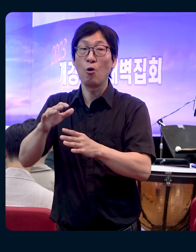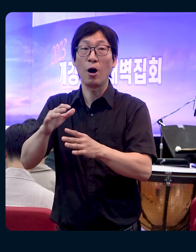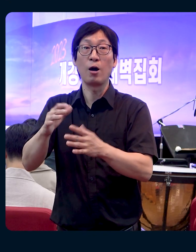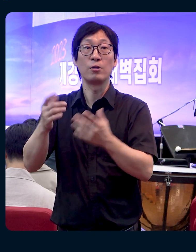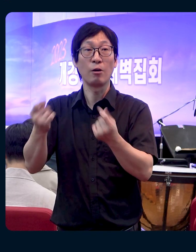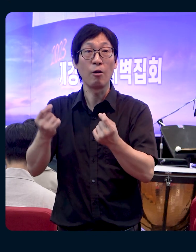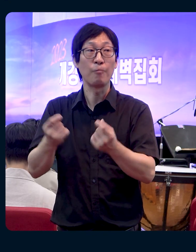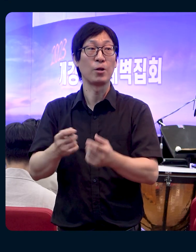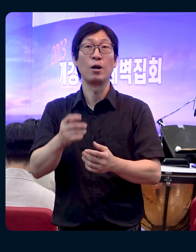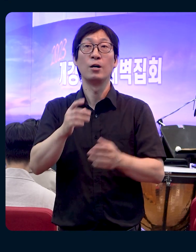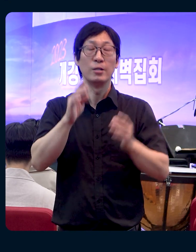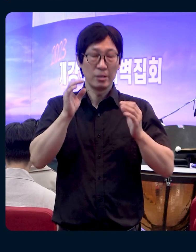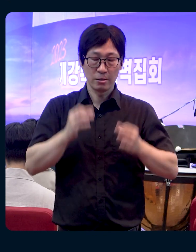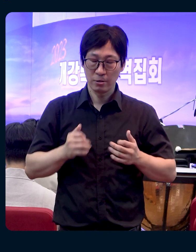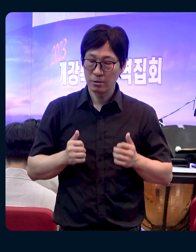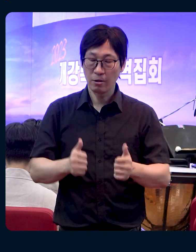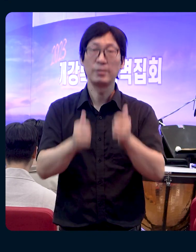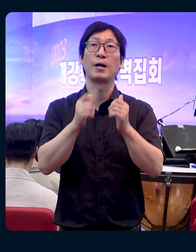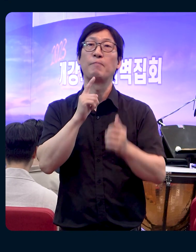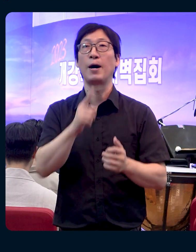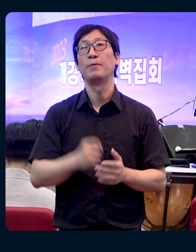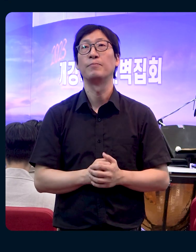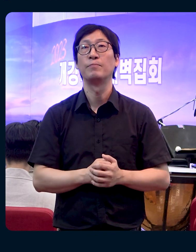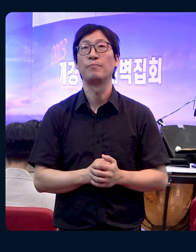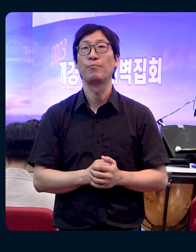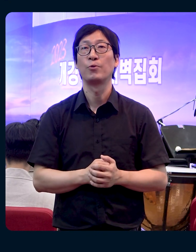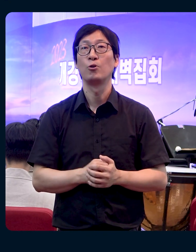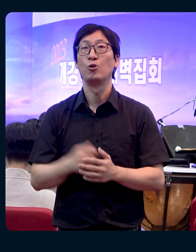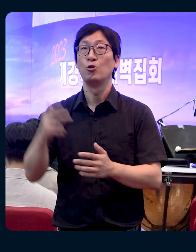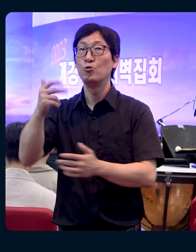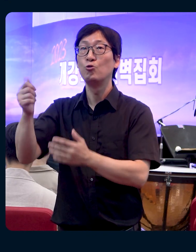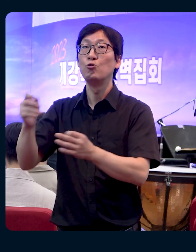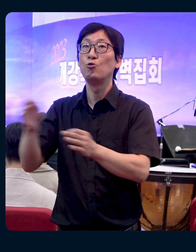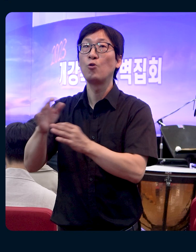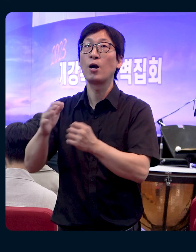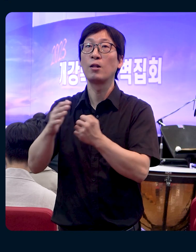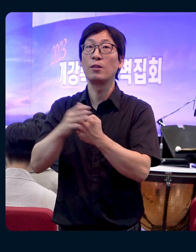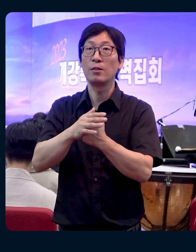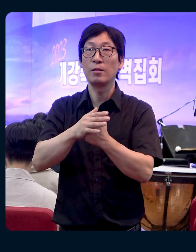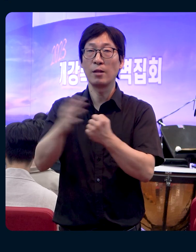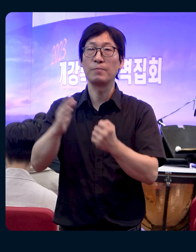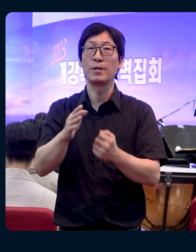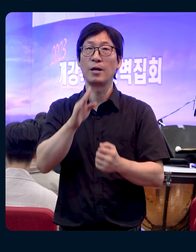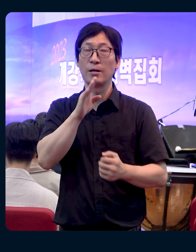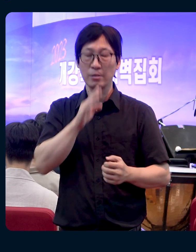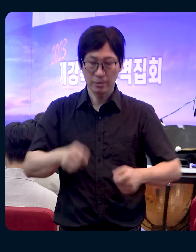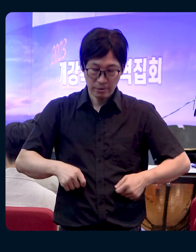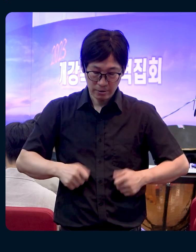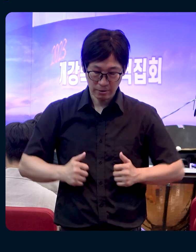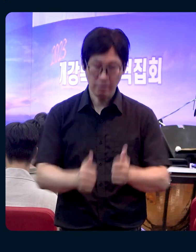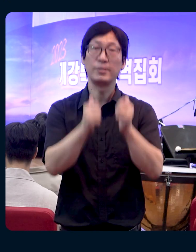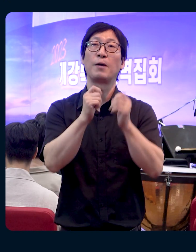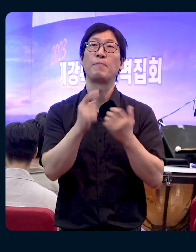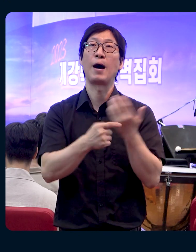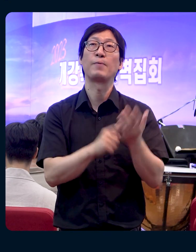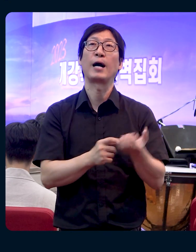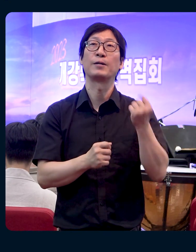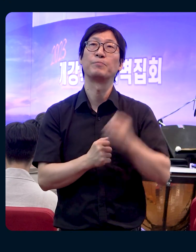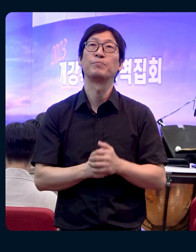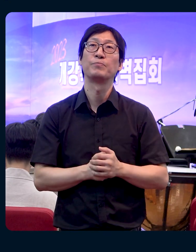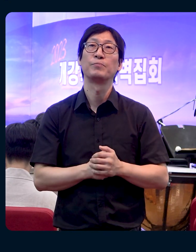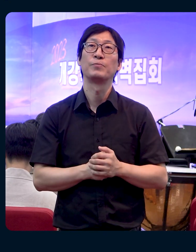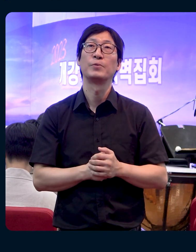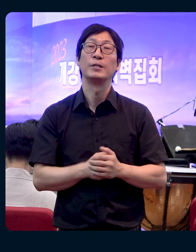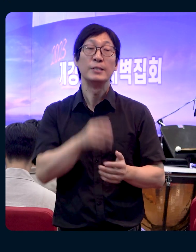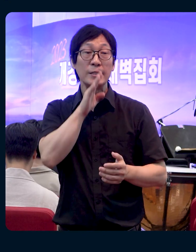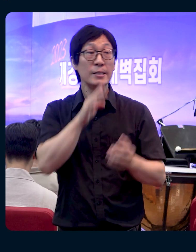성실한 마음으로, 이렇게 가지 않습니까? 주를 두려워하여 성실한 마음으로. 여러분, 진실되다고 하는 것은요, 신실하다고